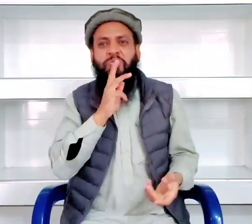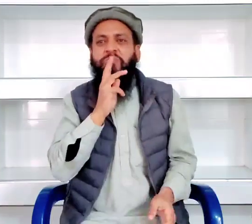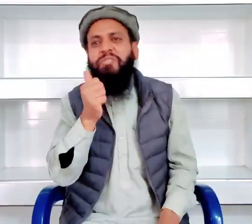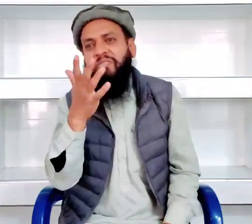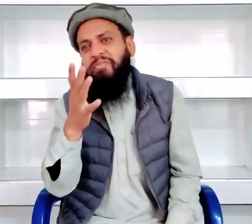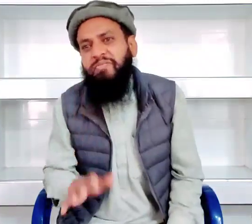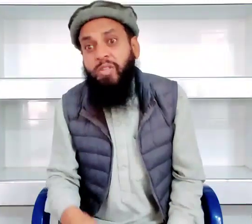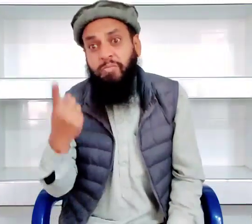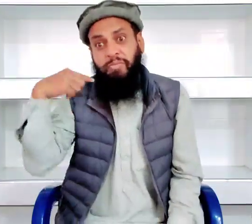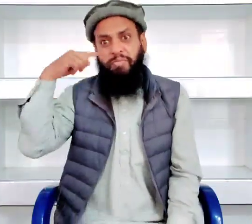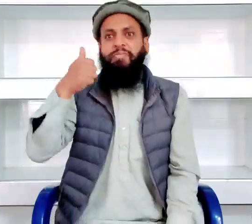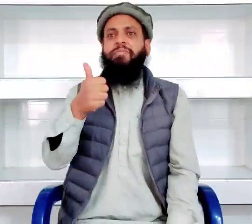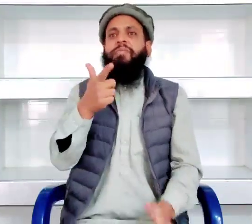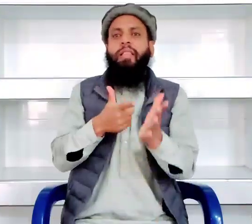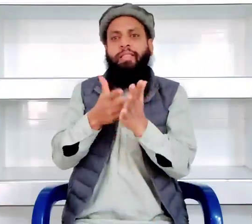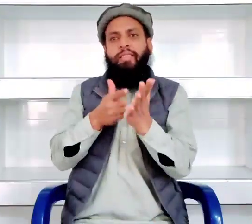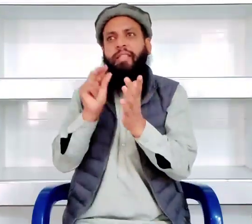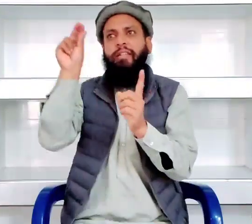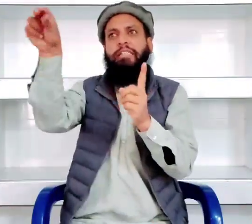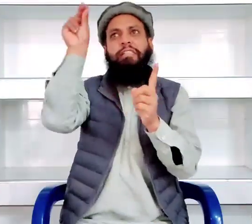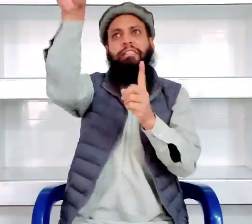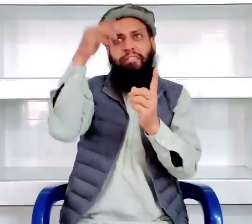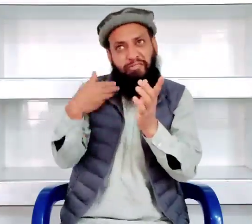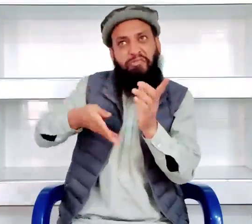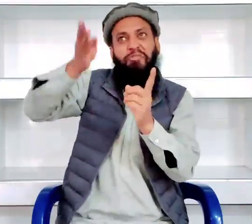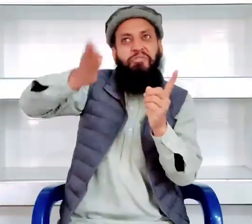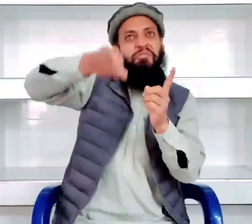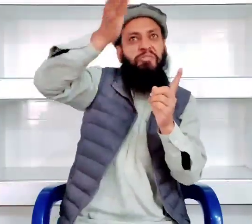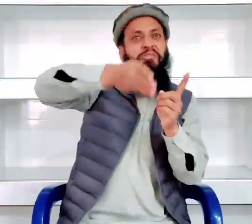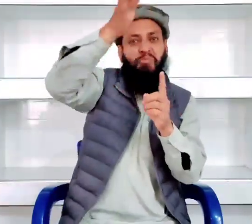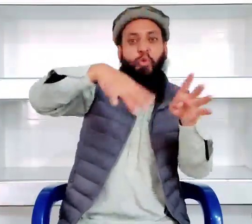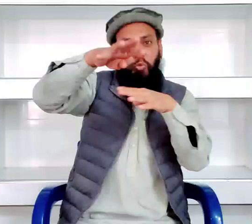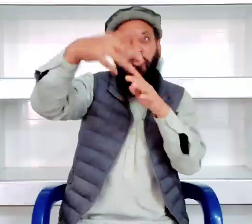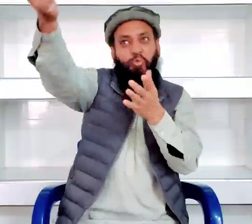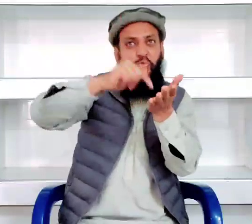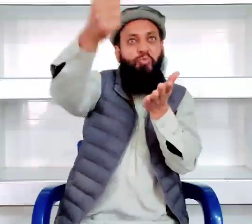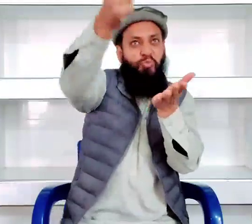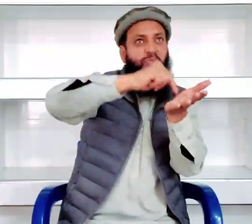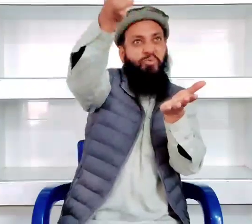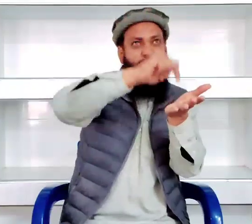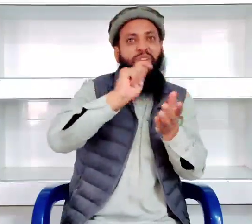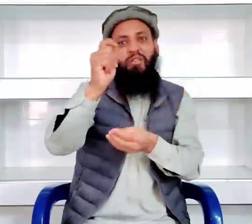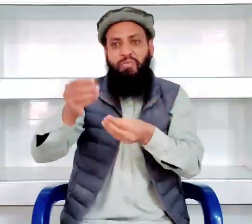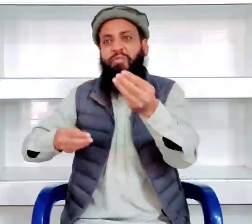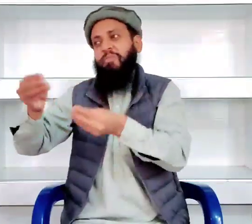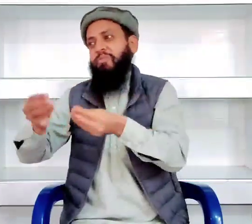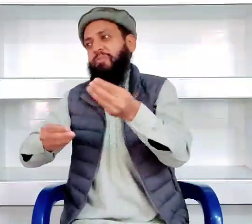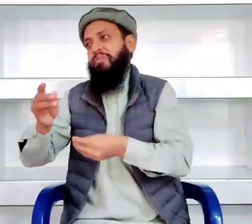جان کرتا ہے کنہ نہ تلق کر رکبان یا رسول اللہ صلی اللہ علیہ وسلم اسی قافلے میں جا کے اگے جا کے ملتے